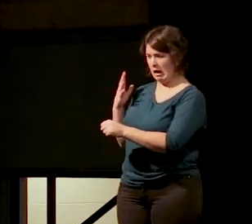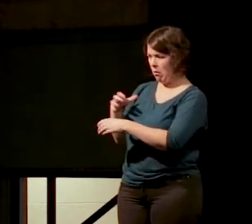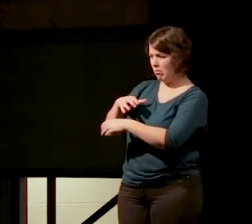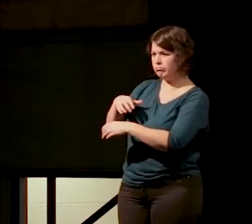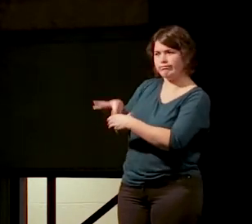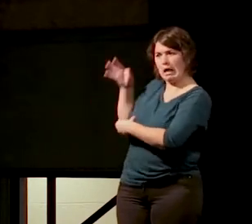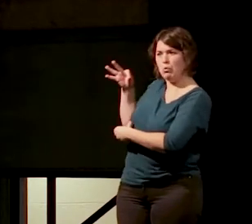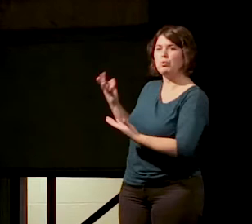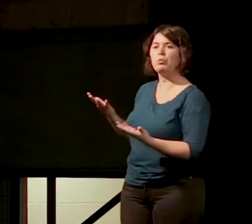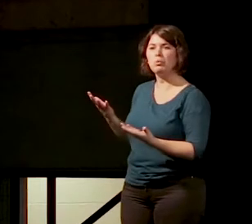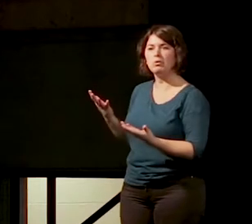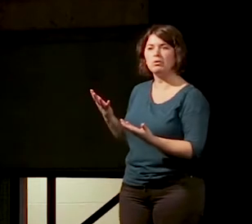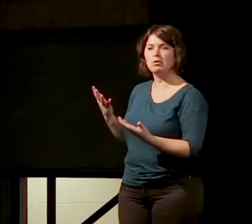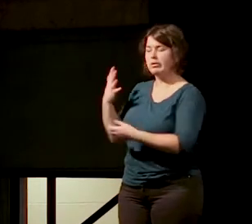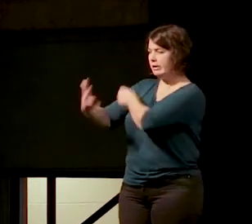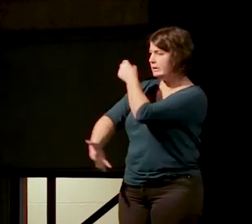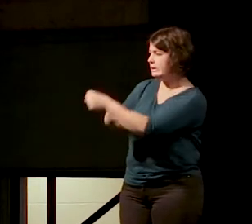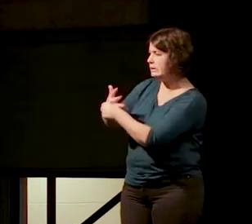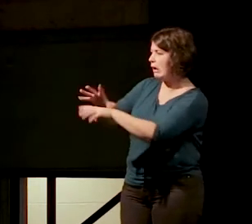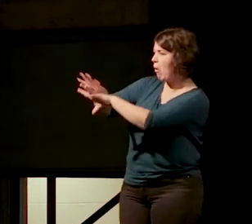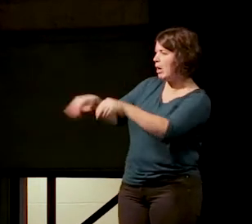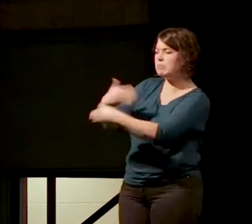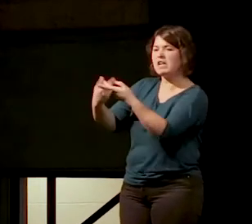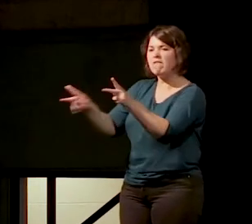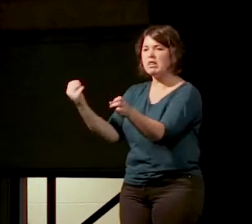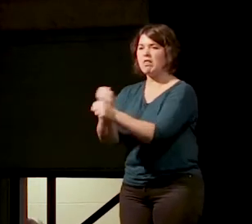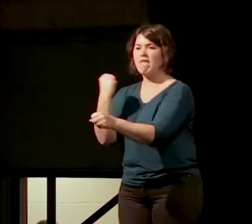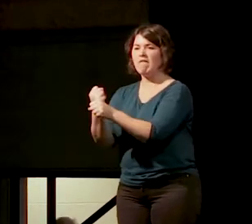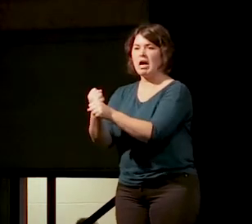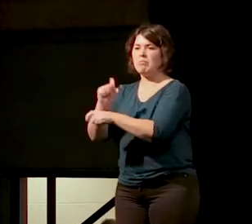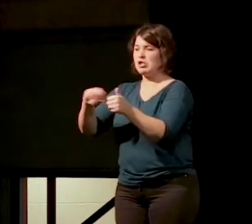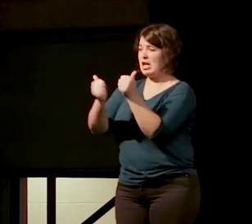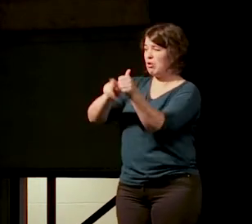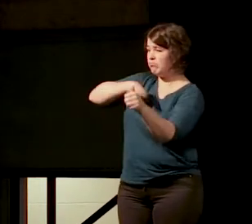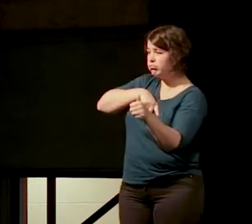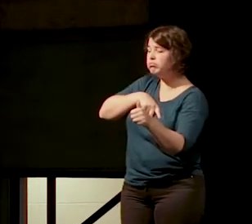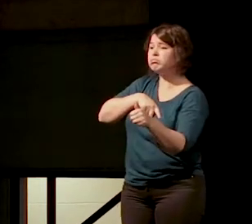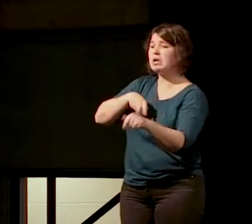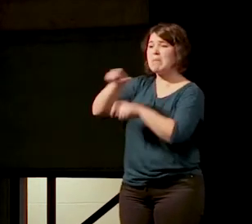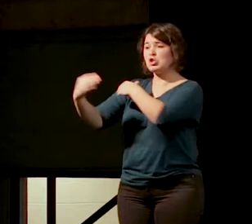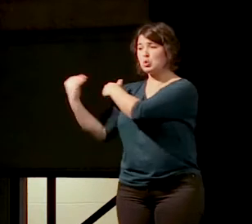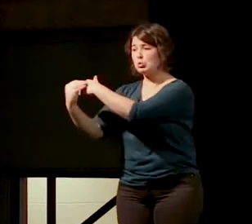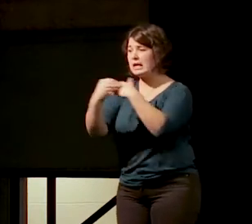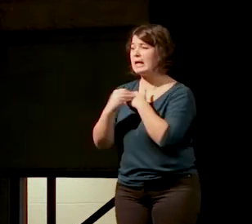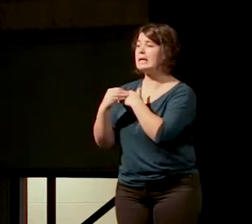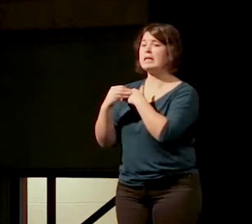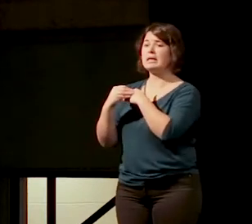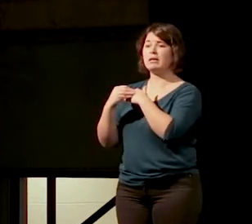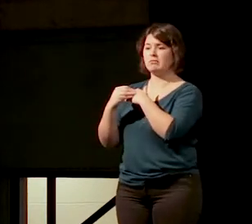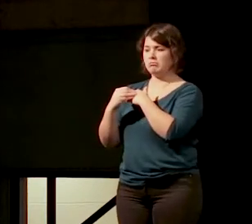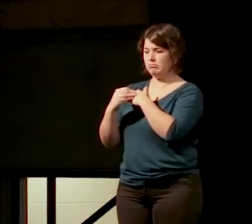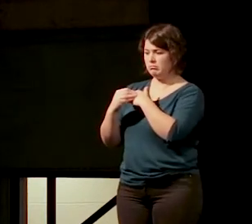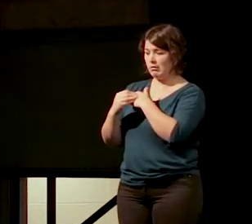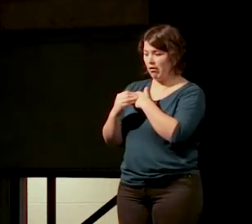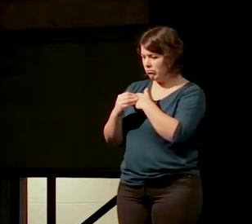maire, 5 années avec cette équipe municipale, avec mes adjoints, avec mes conseillers. C'est devenu